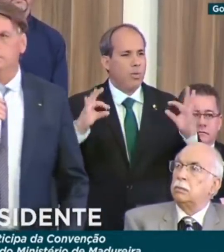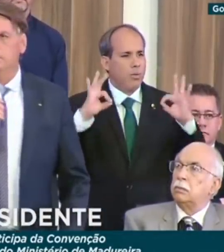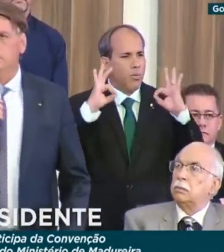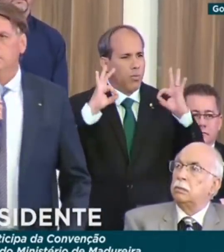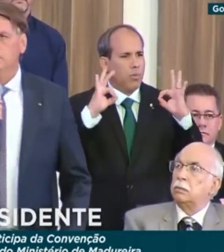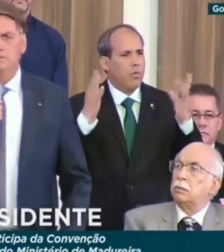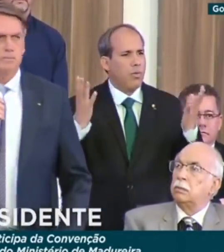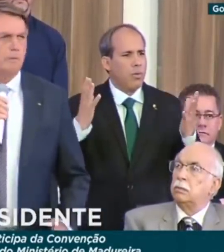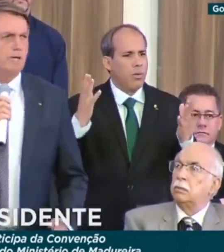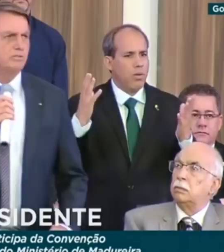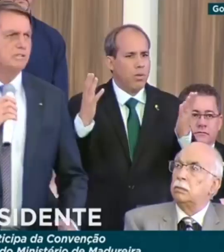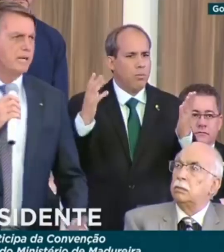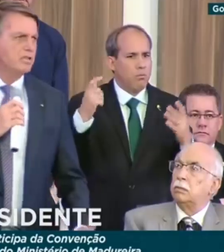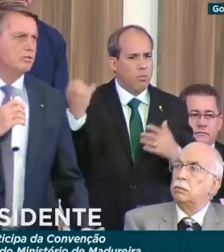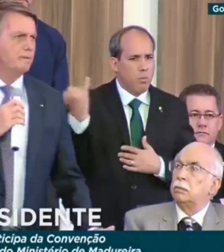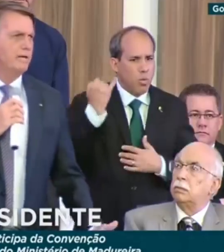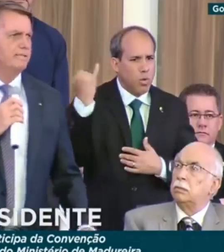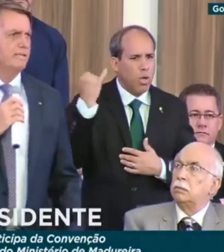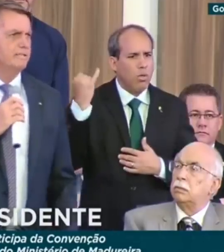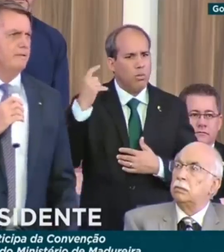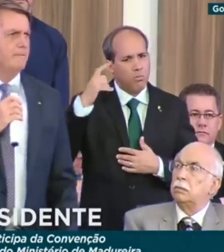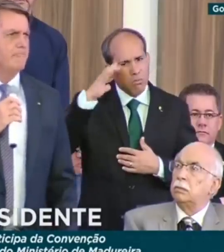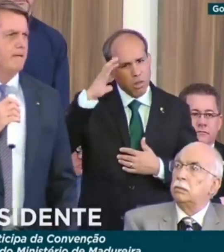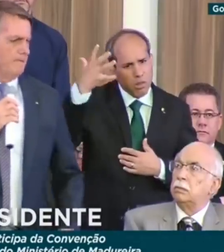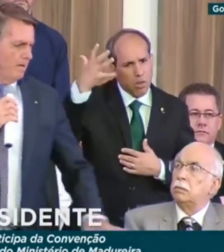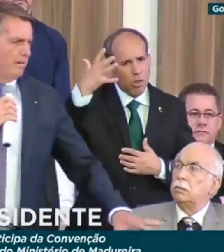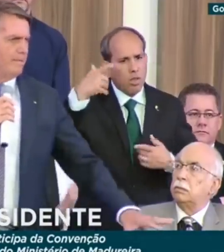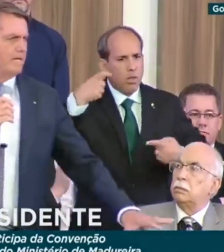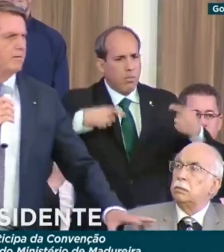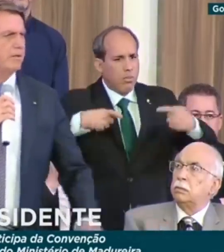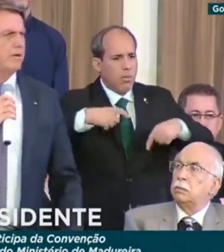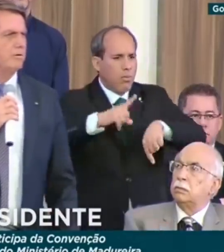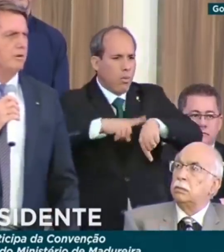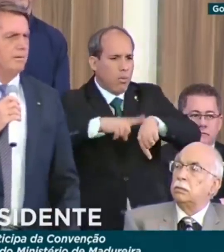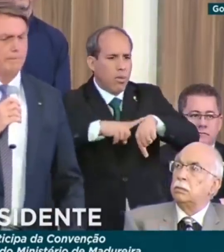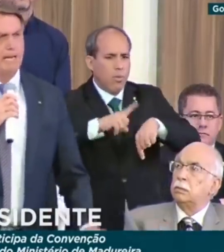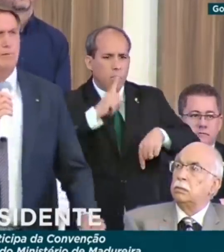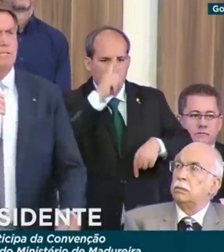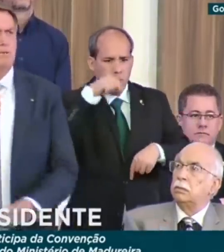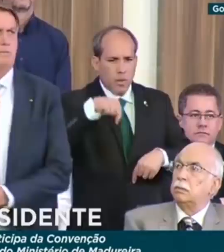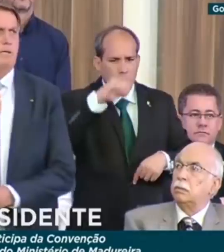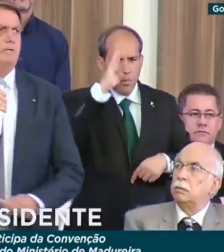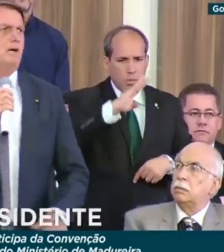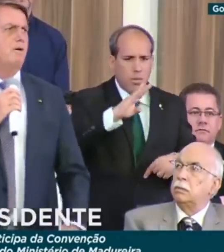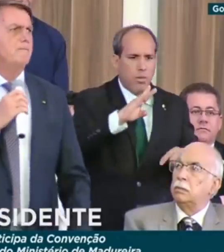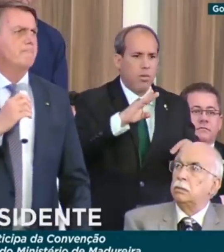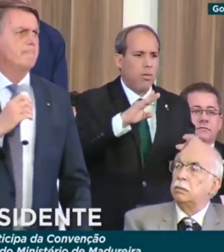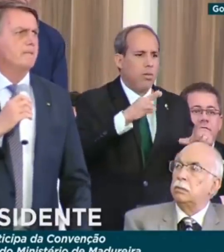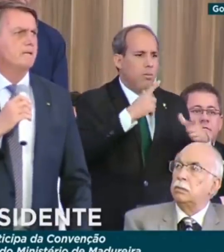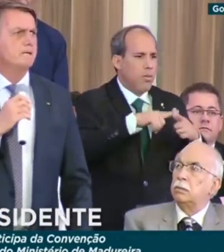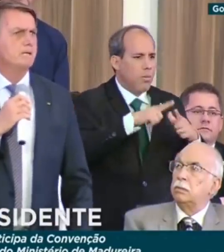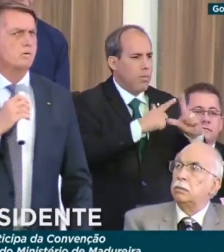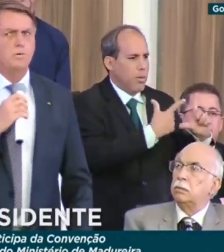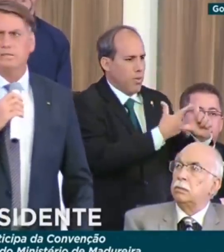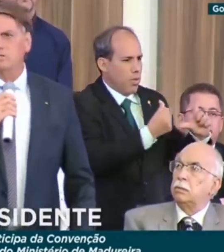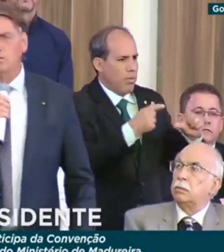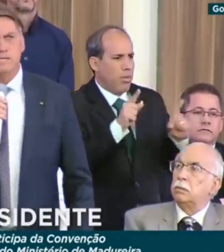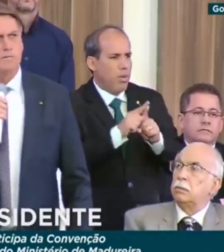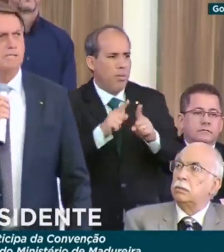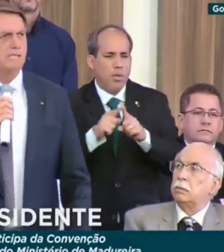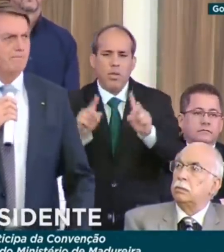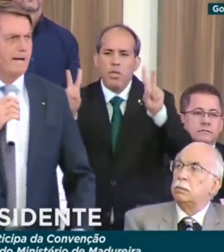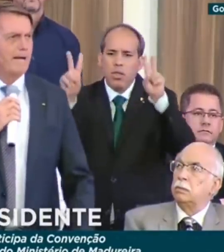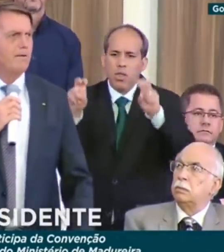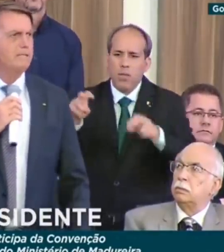decisivos, de momentos críticos para a nossa nação, não apenas na questão econômica, mas na questão espiritual. Quantas